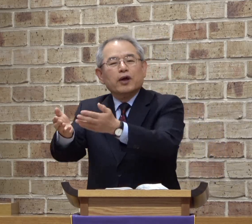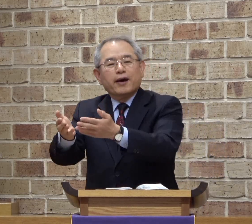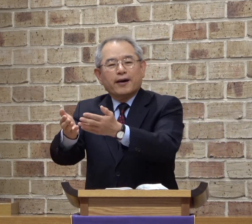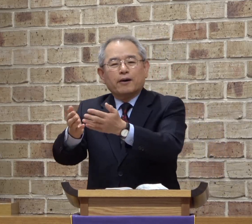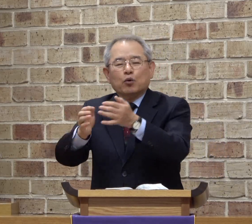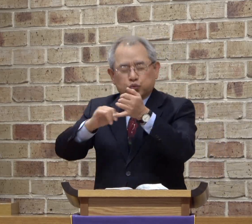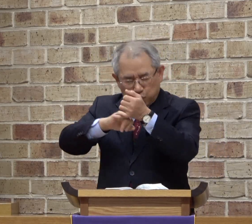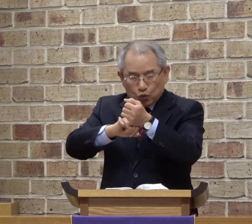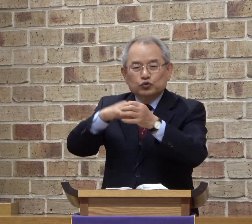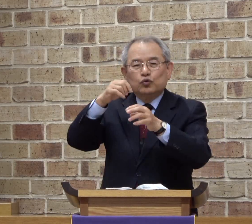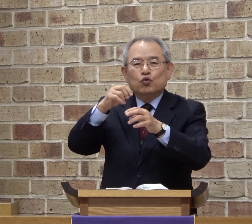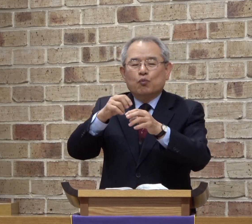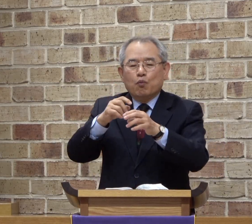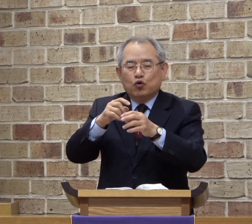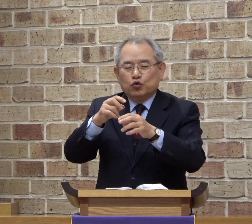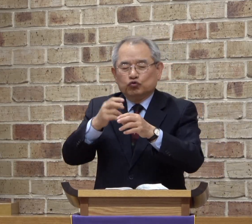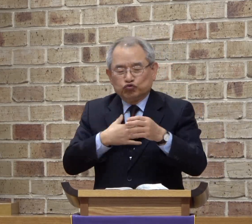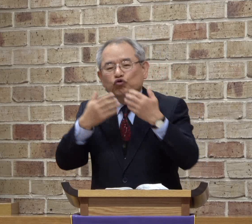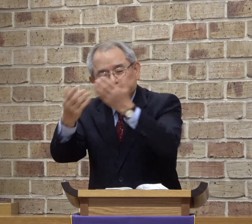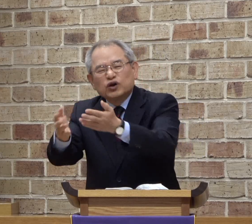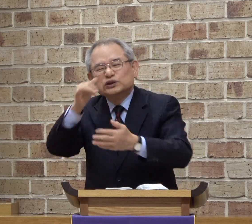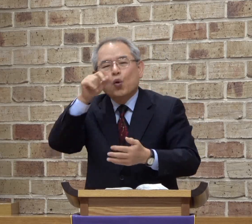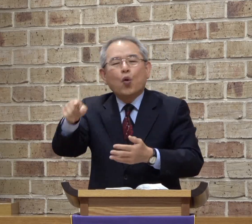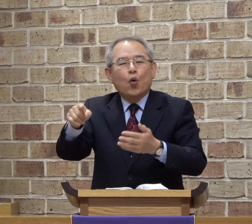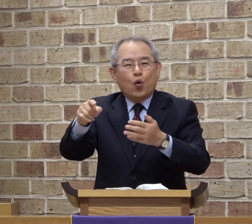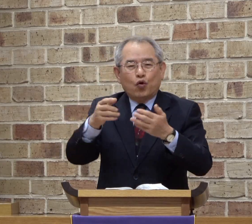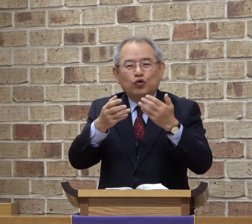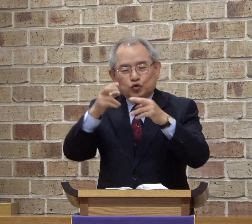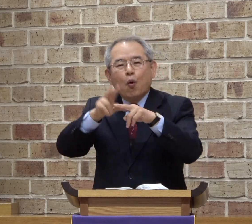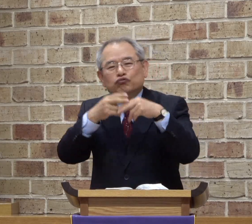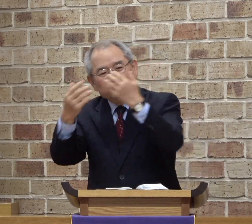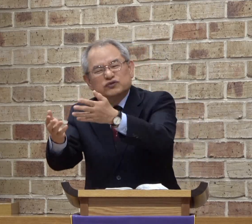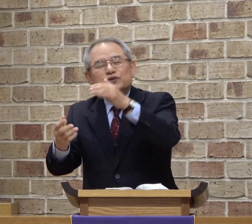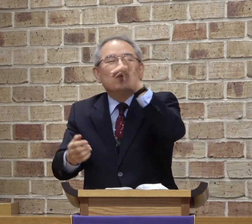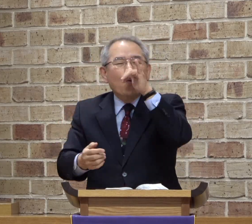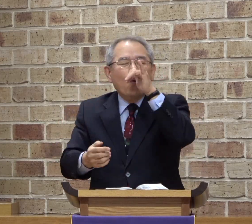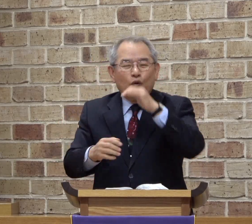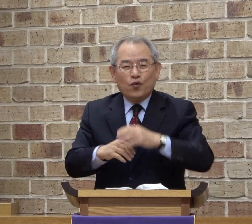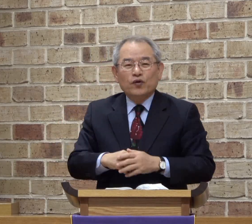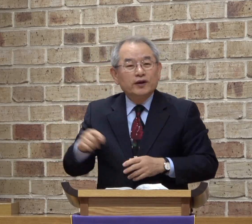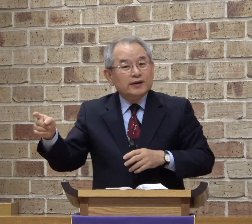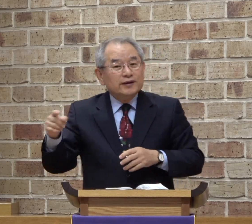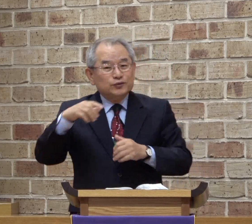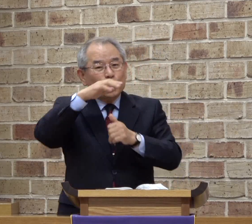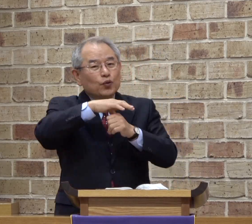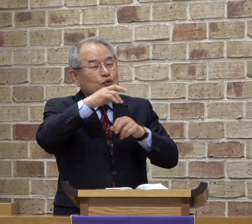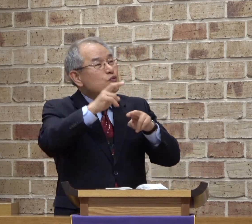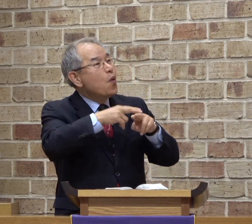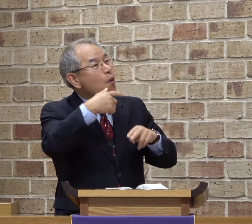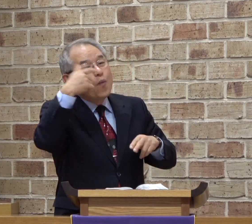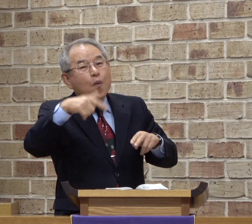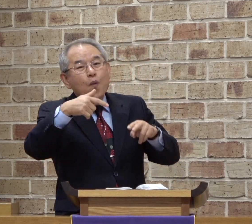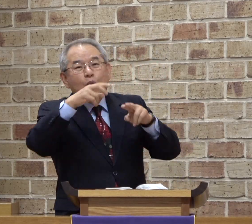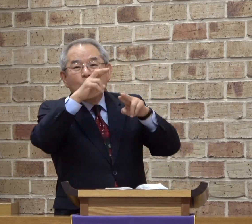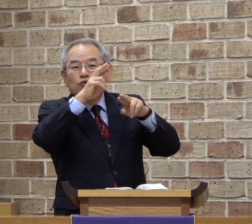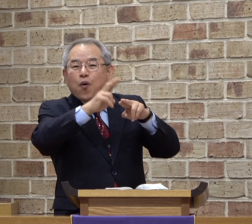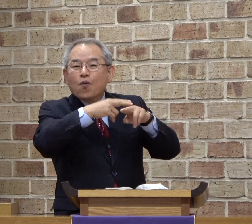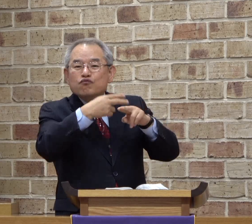유명한 책인데요. 젊은이부터 아이까지 그 이야기를 좋아하는데 그 유명한 책을 쓰신